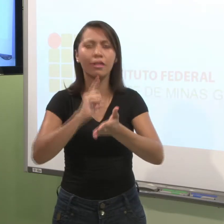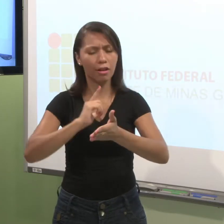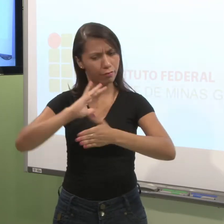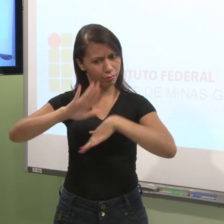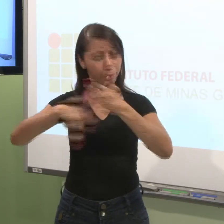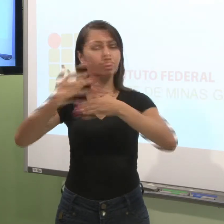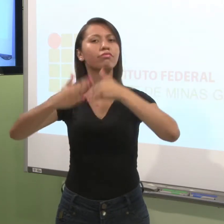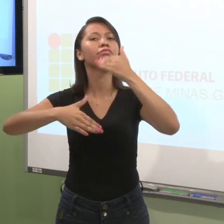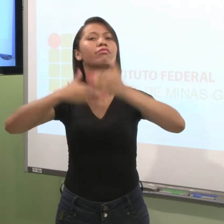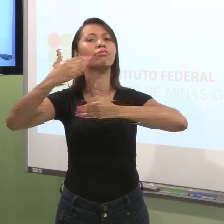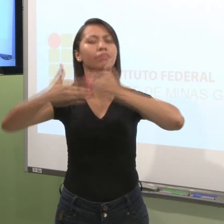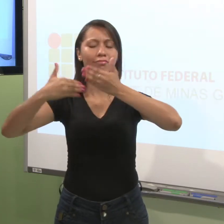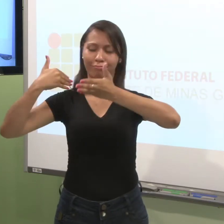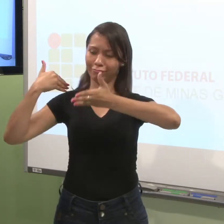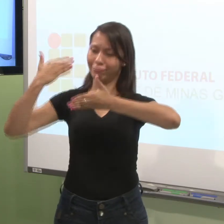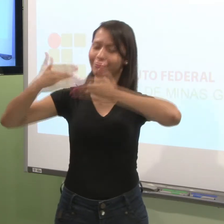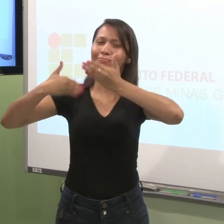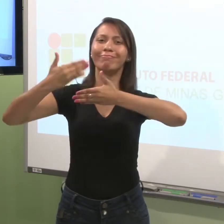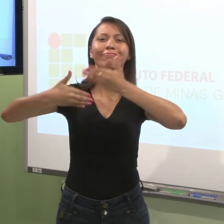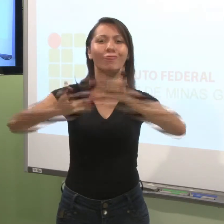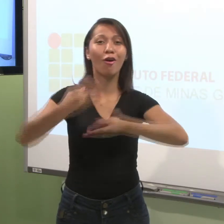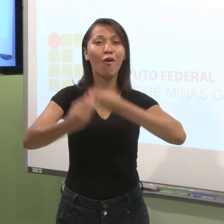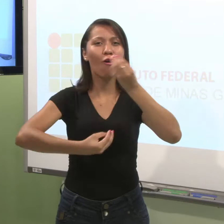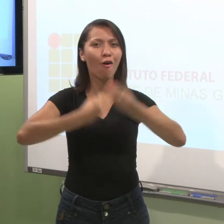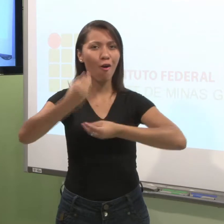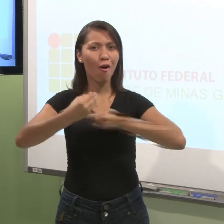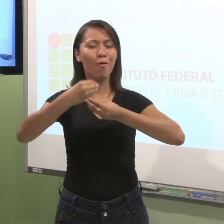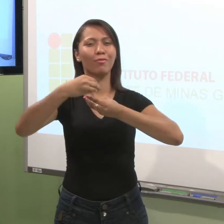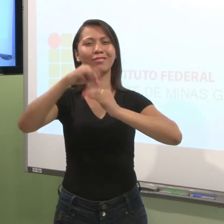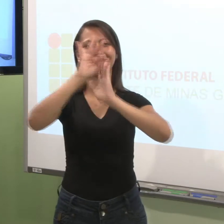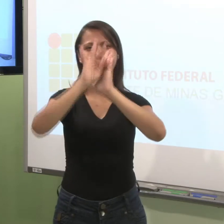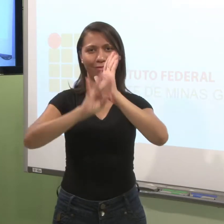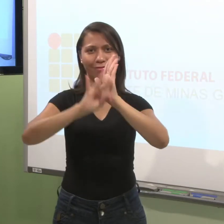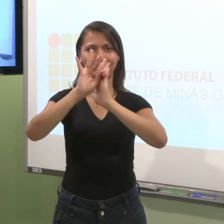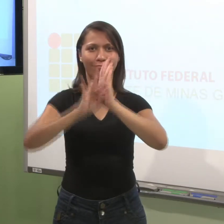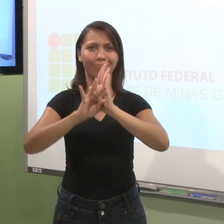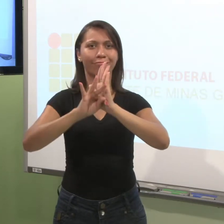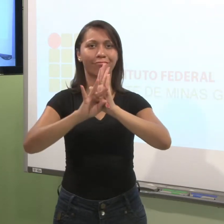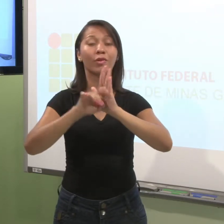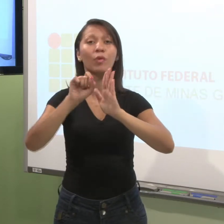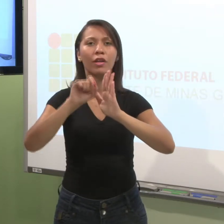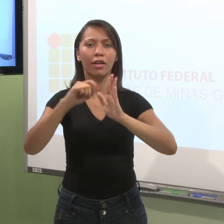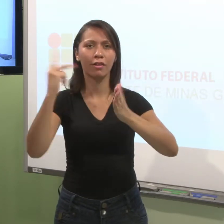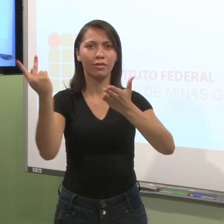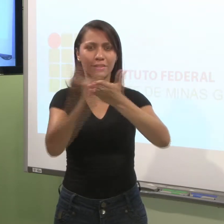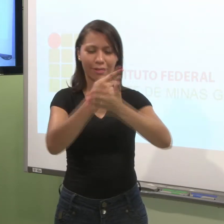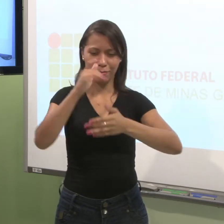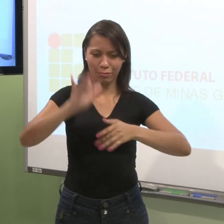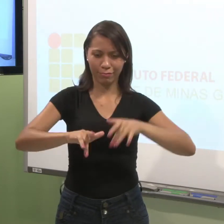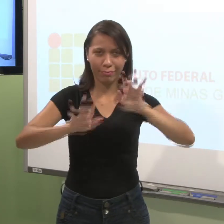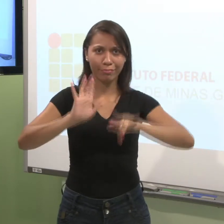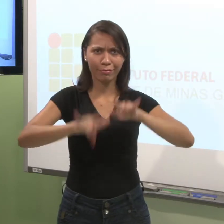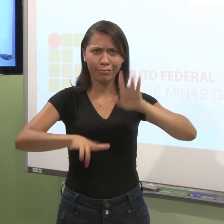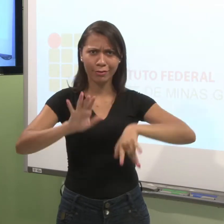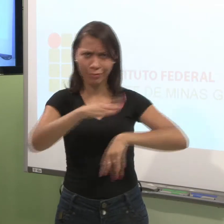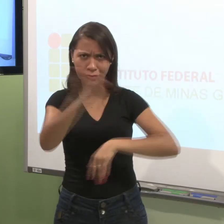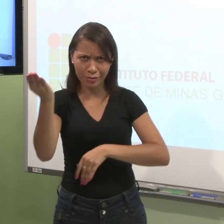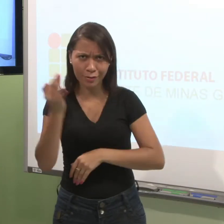nesse processo de redigir textos foi a chegada da máquina de escrever. Você já viu alguma? Não?